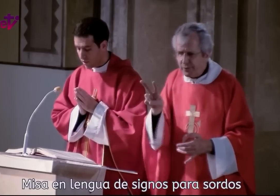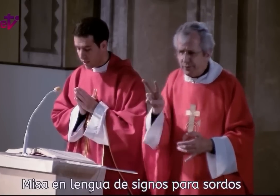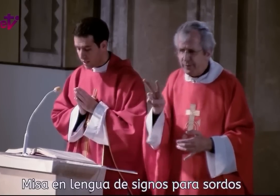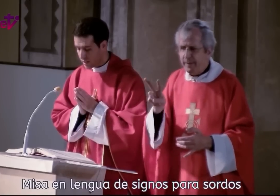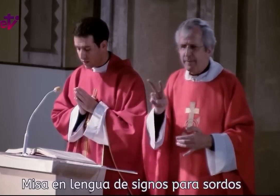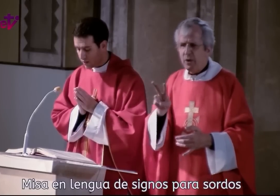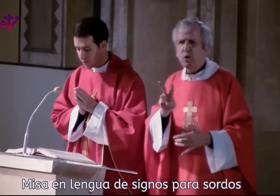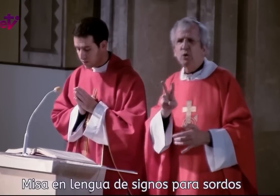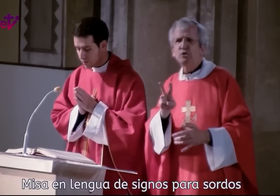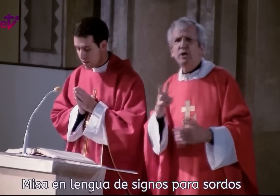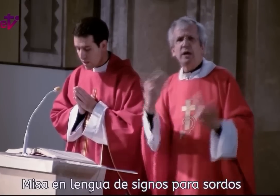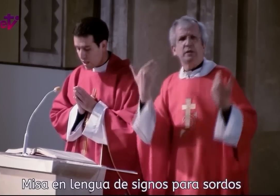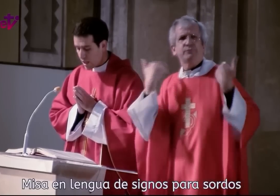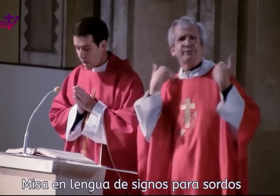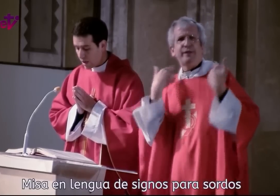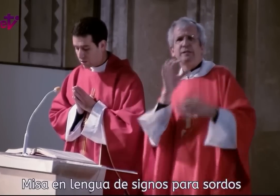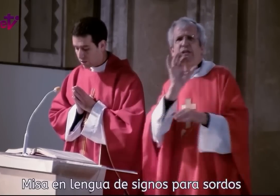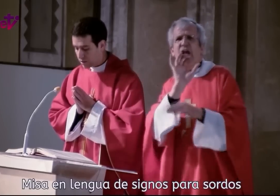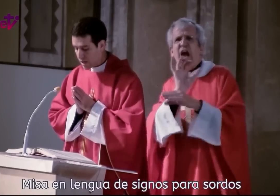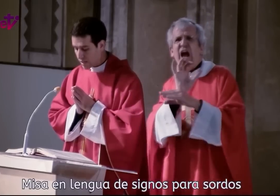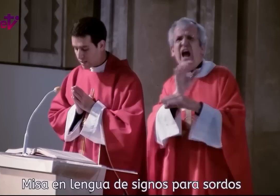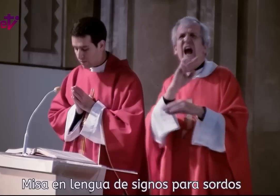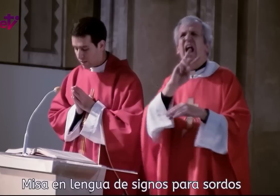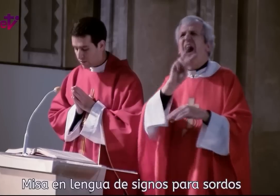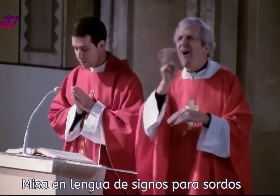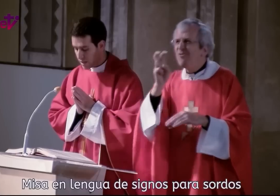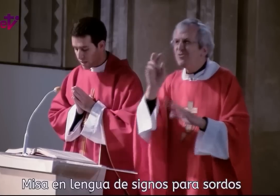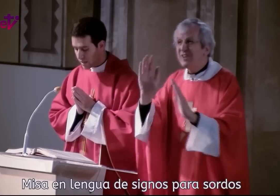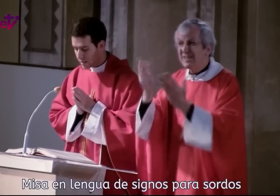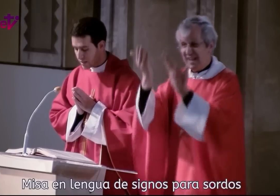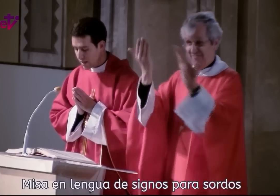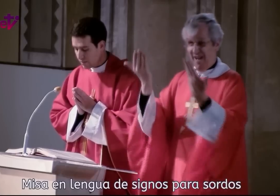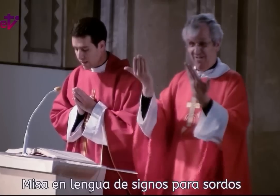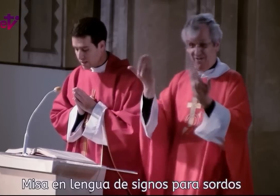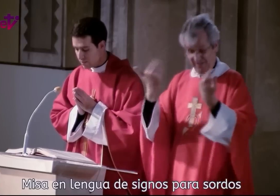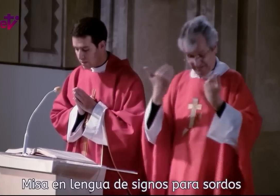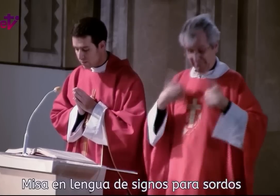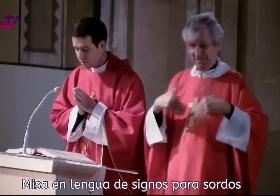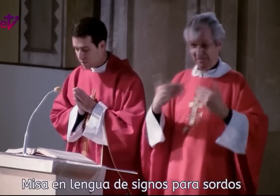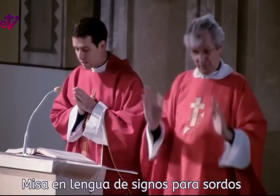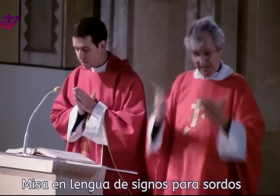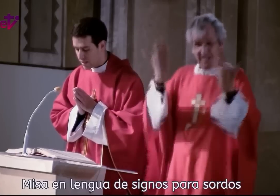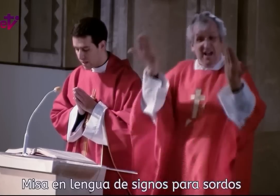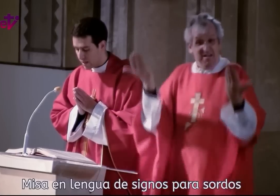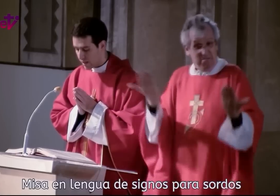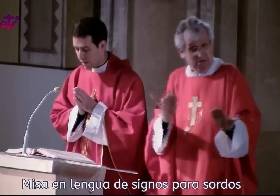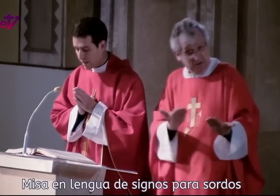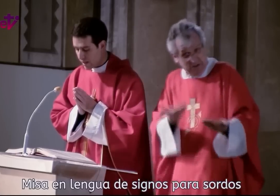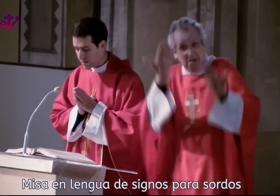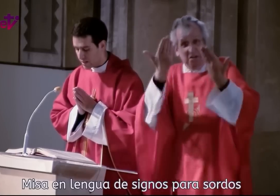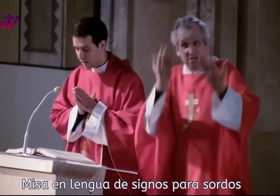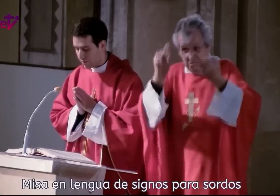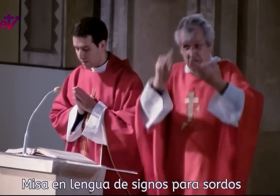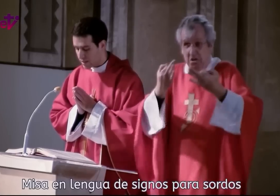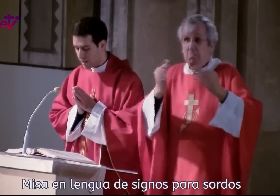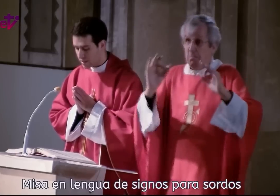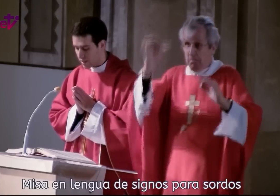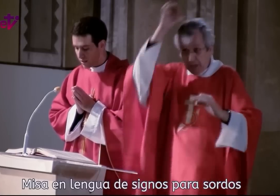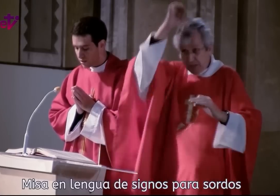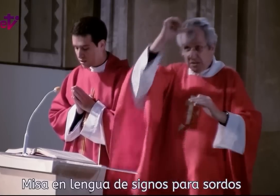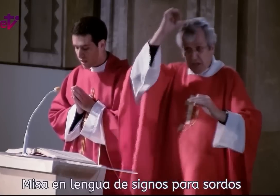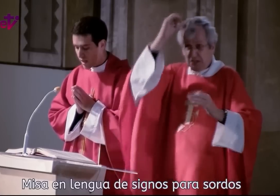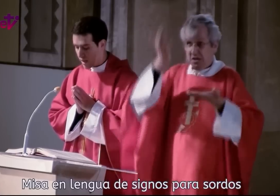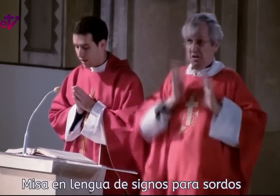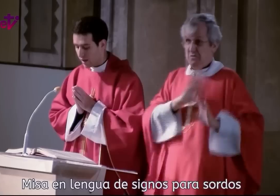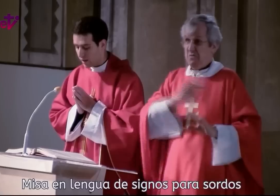hacían muecas diciendo: «A otros ha salvado, que se salve a sí mismo, si él es el Mesías